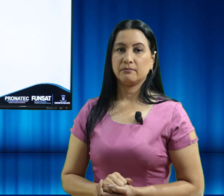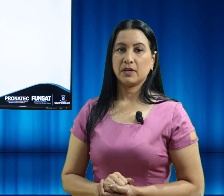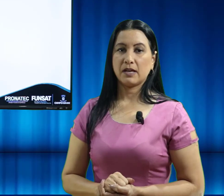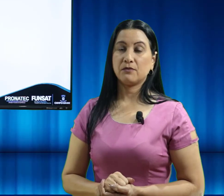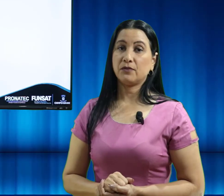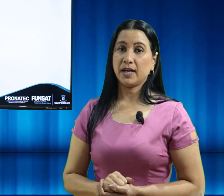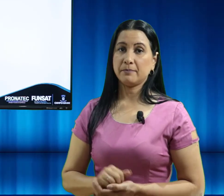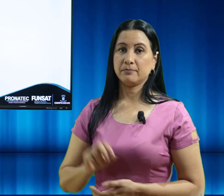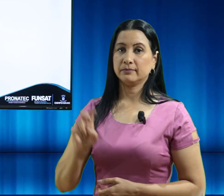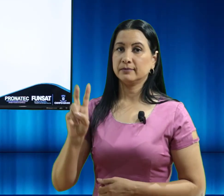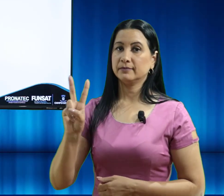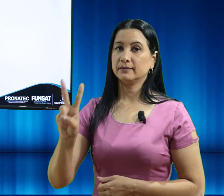V.